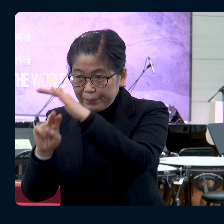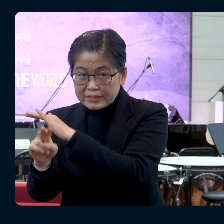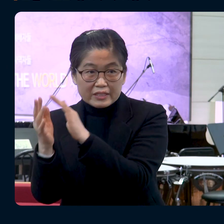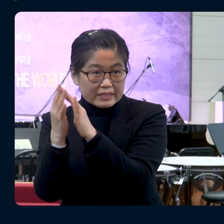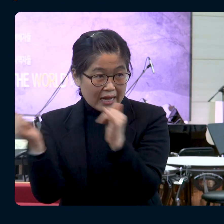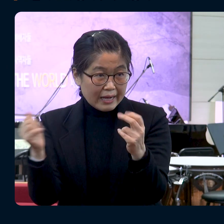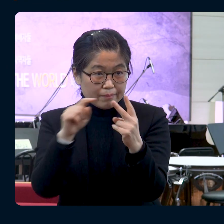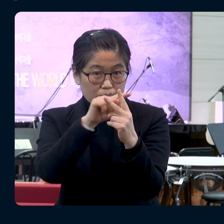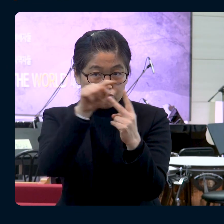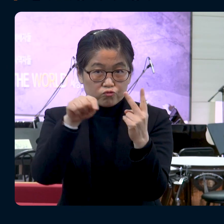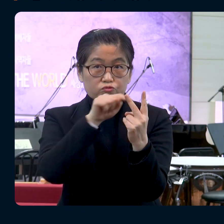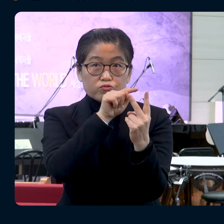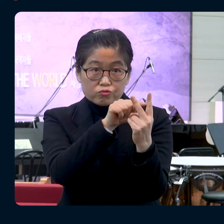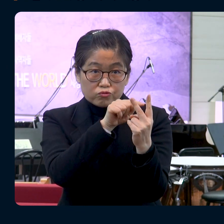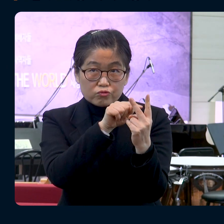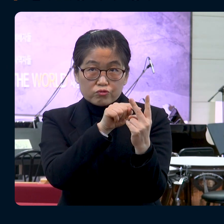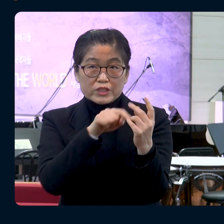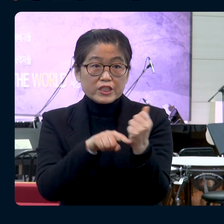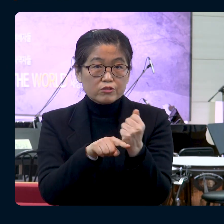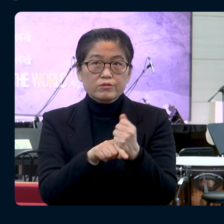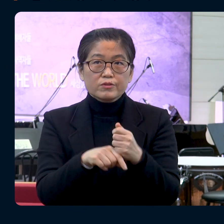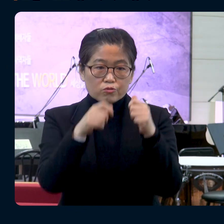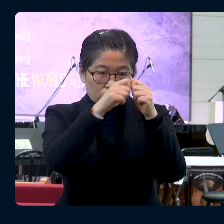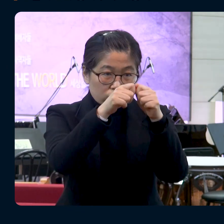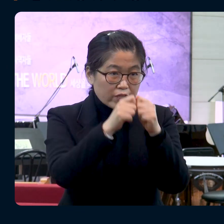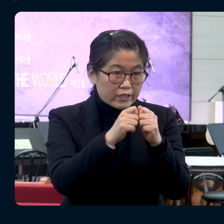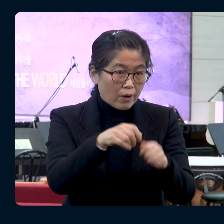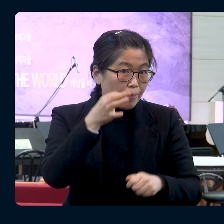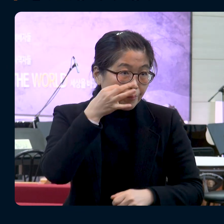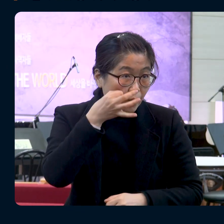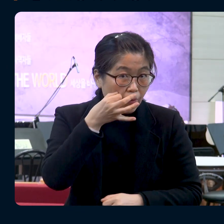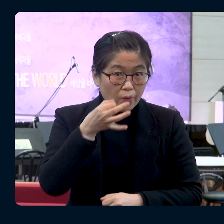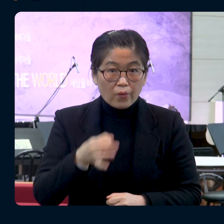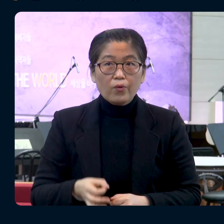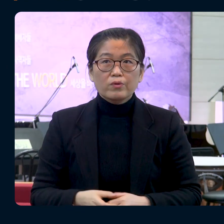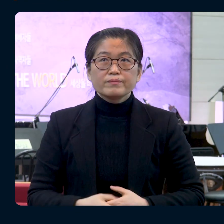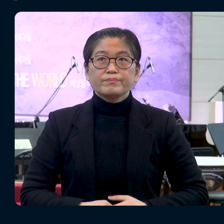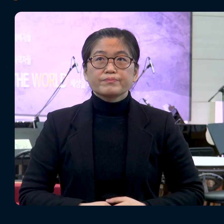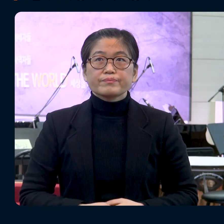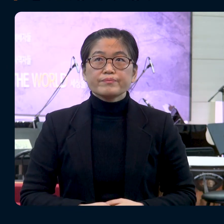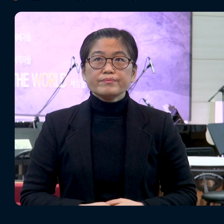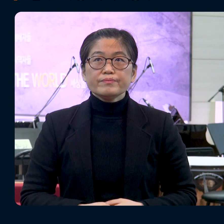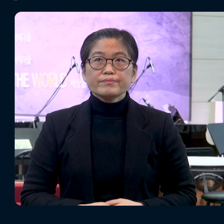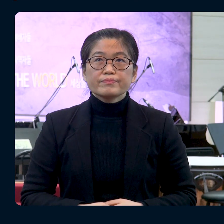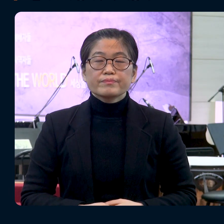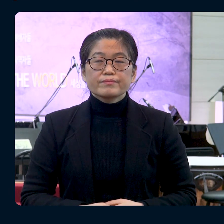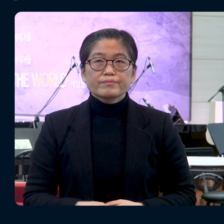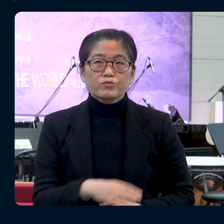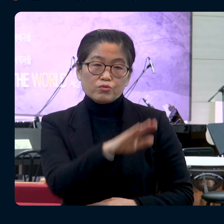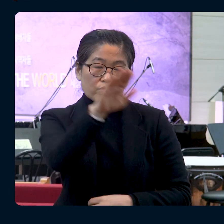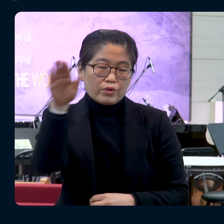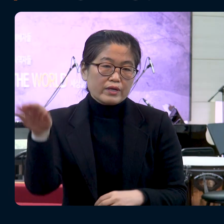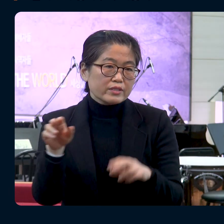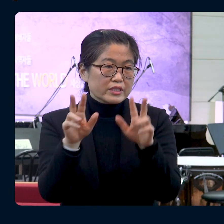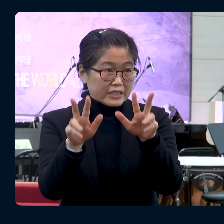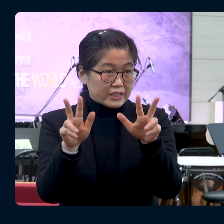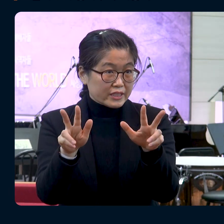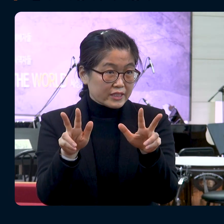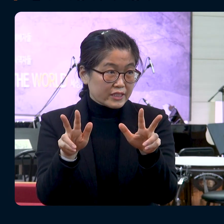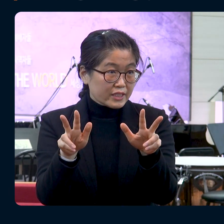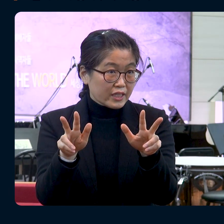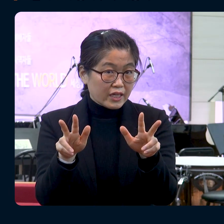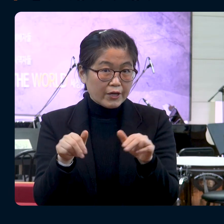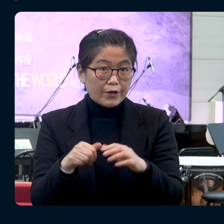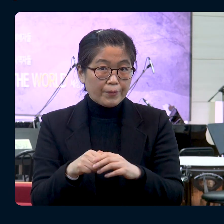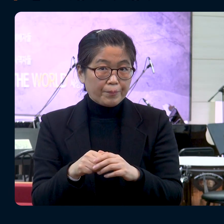이 두 가지 이유가 그대로 들어가 있어요. 자, 구체적으로 그 모습이 무엇인지, 그리고 그러니까 우리가 지금